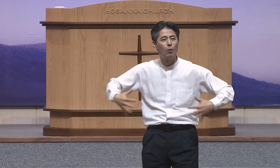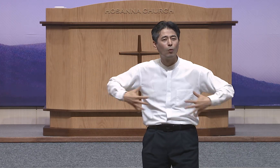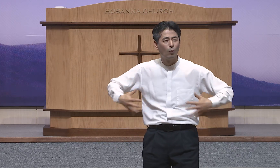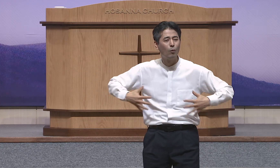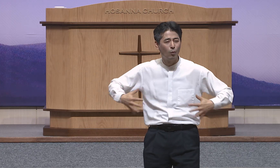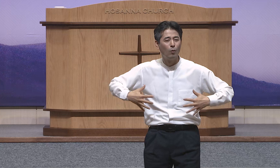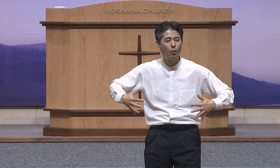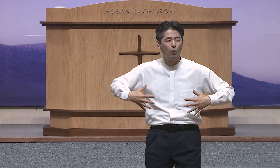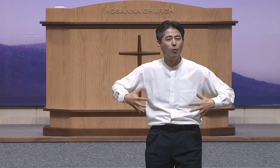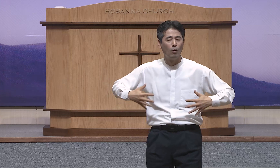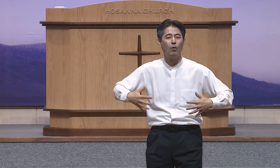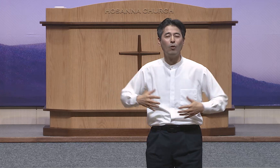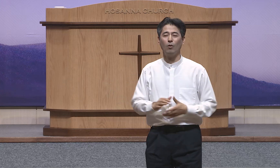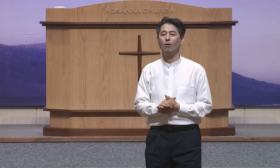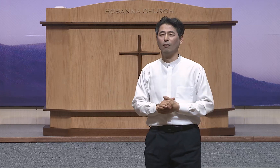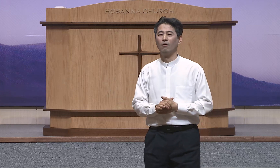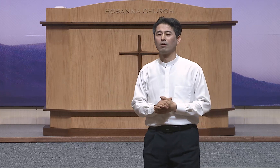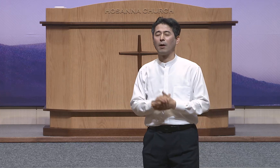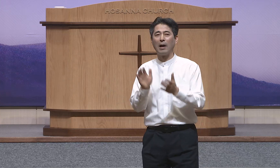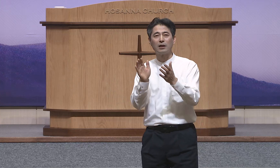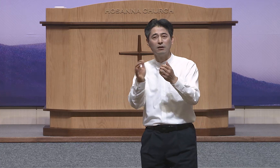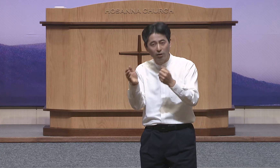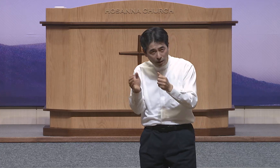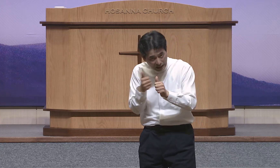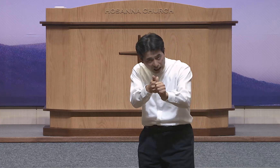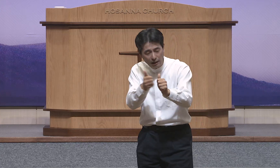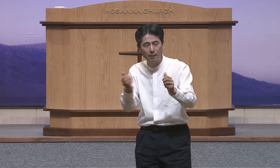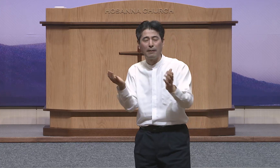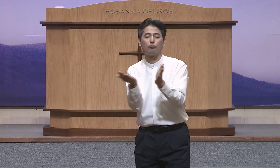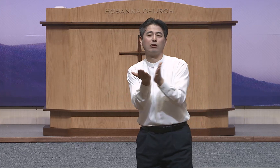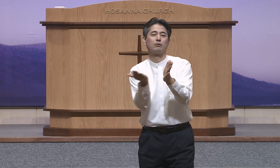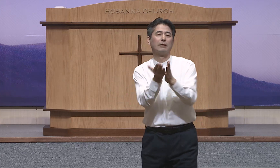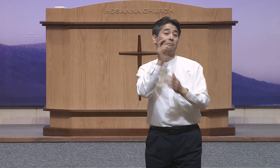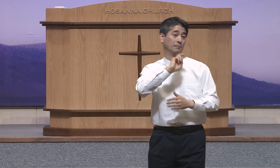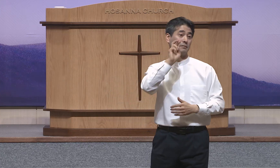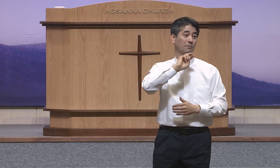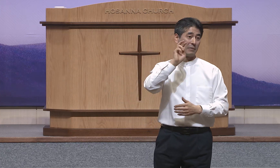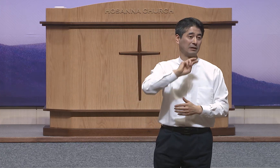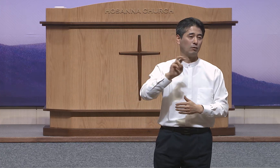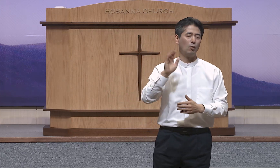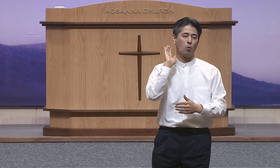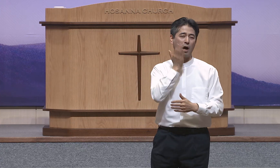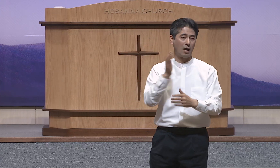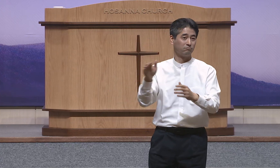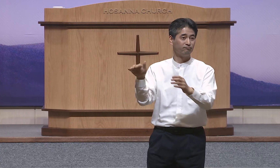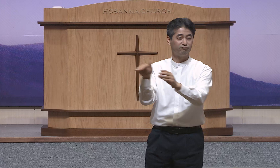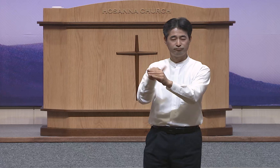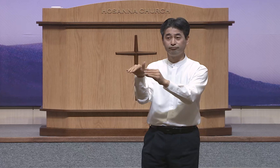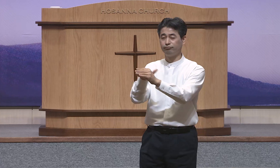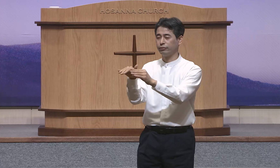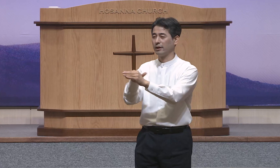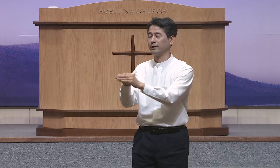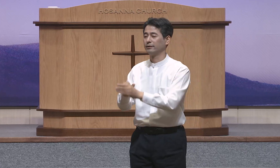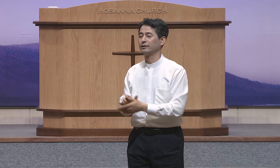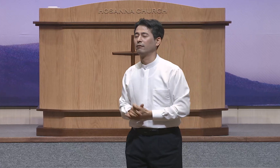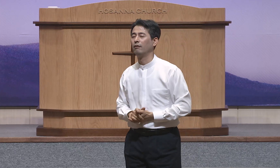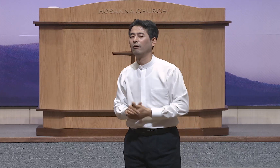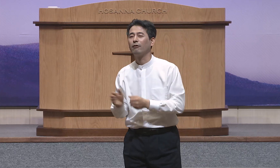느껴서 그 박자를 조금씩 느끼고 이제 찬양을 부르는 그런 문화가